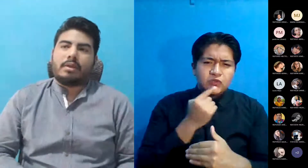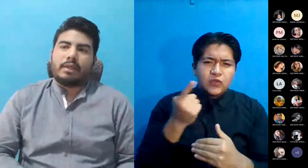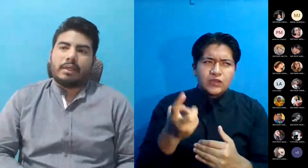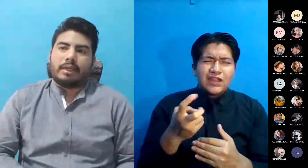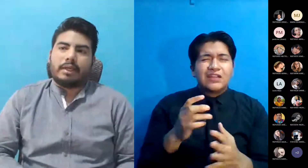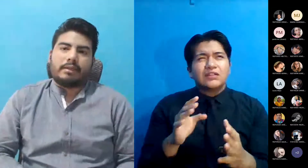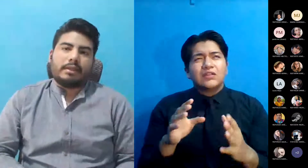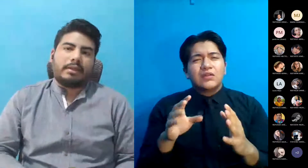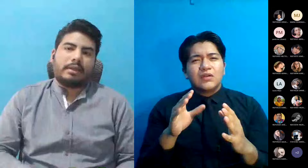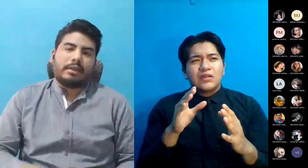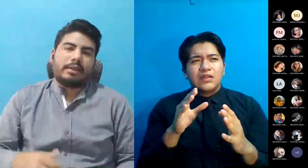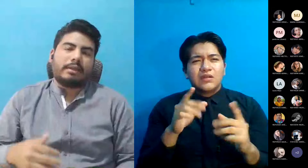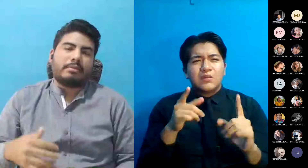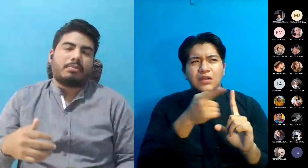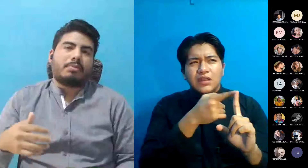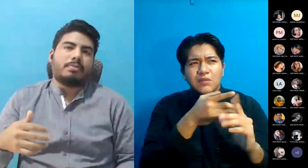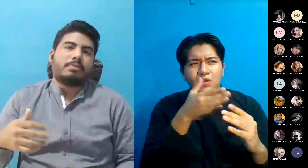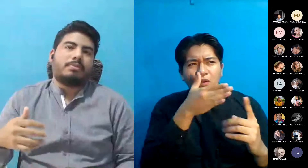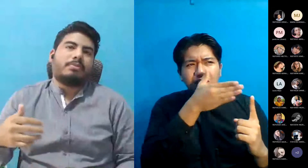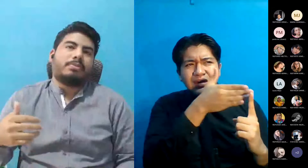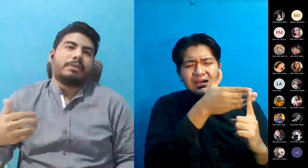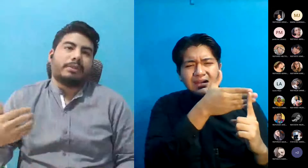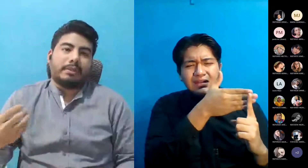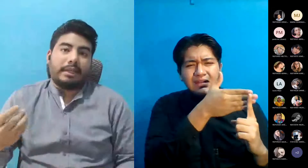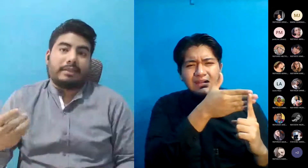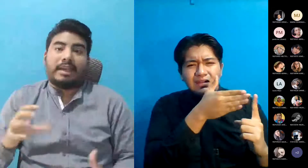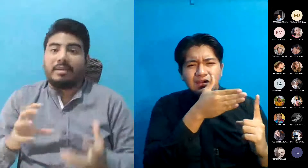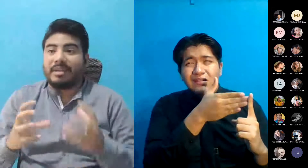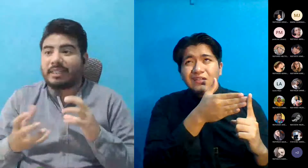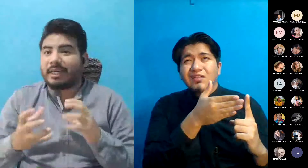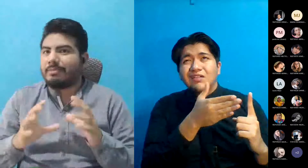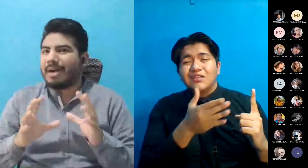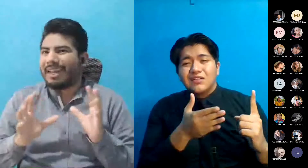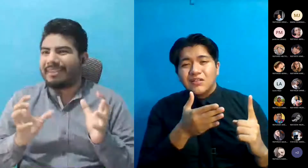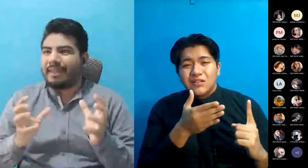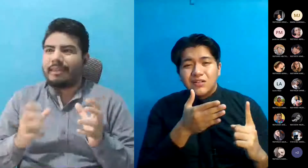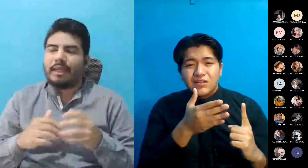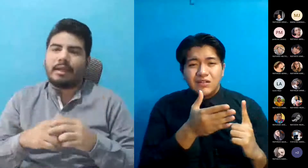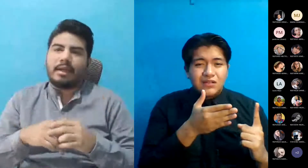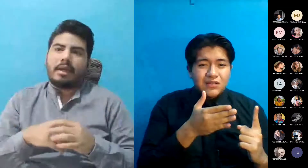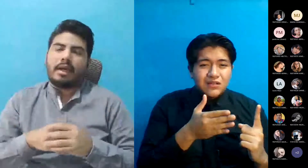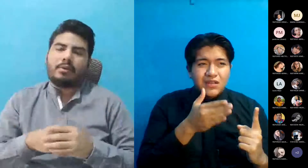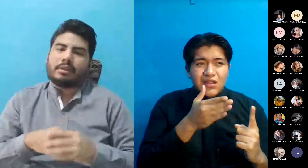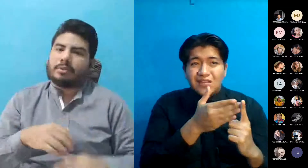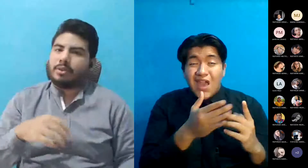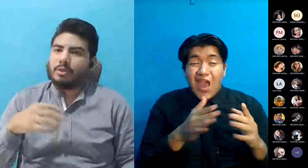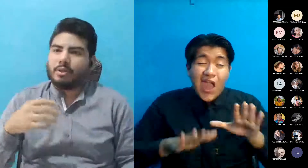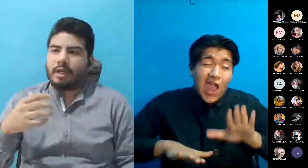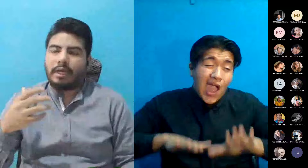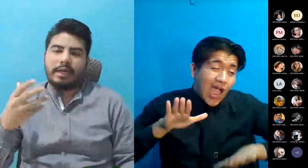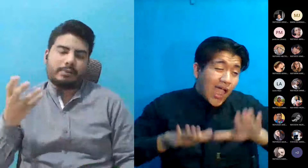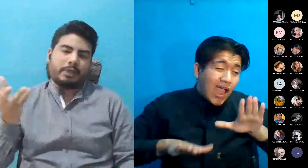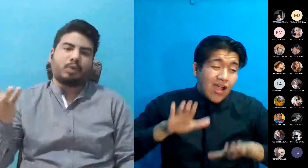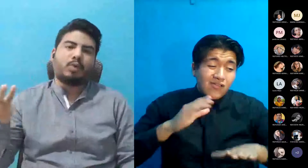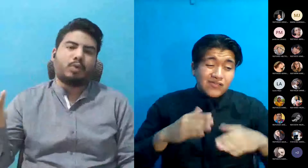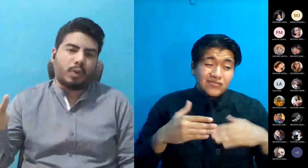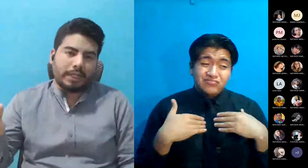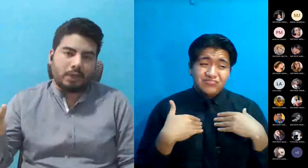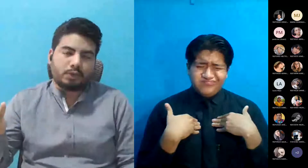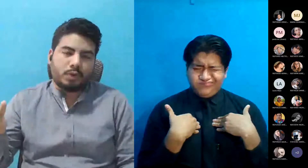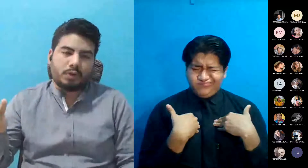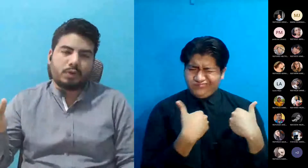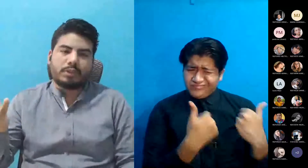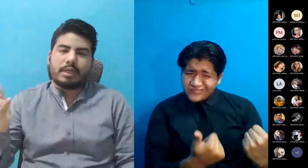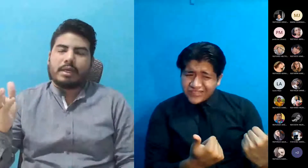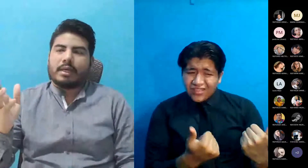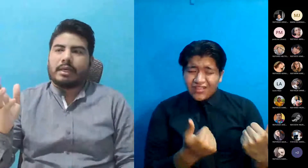aspecto de pues, de tergiversar y de malentender la concepción, el aspecto